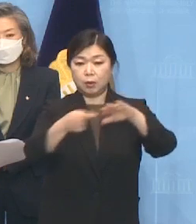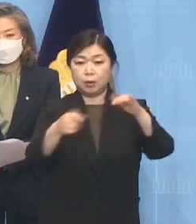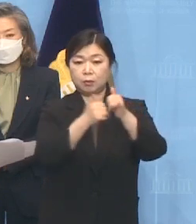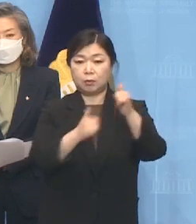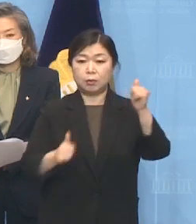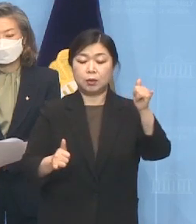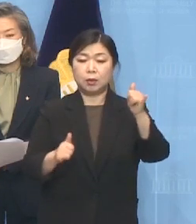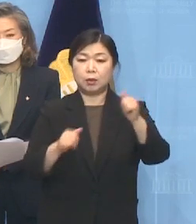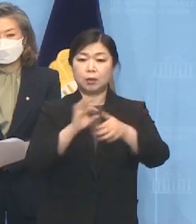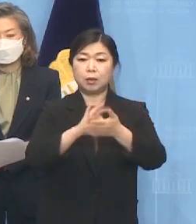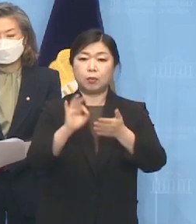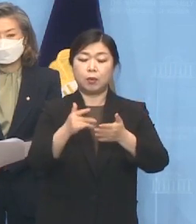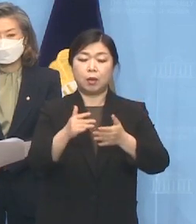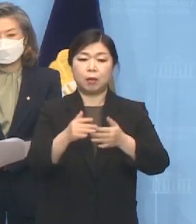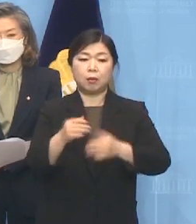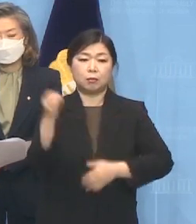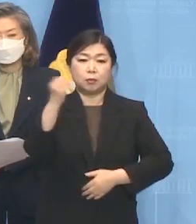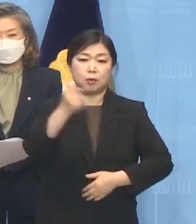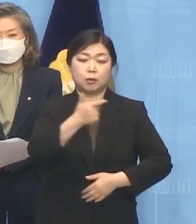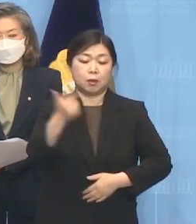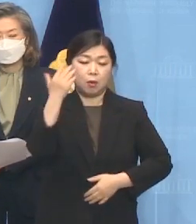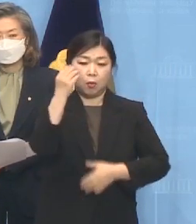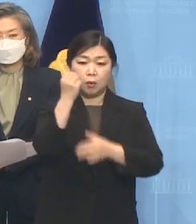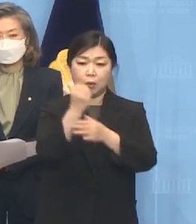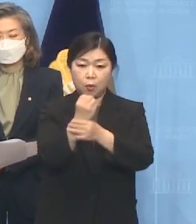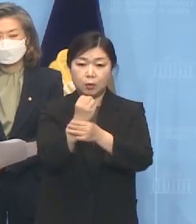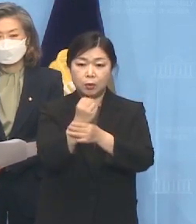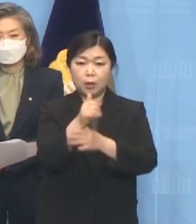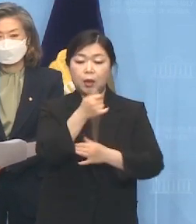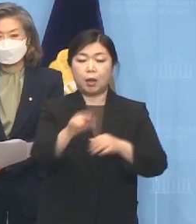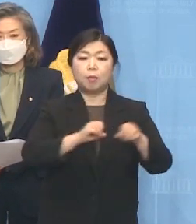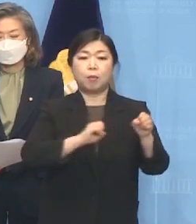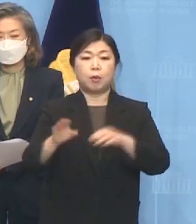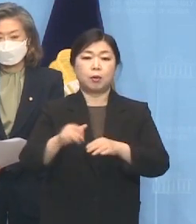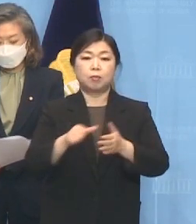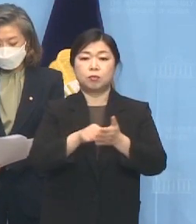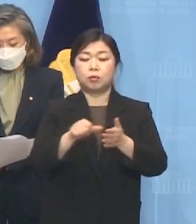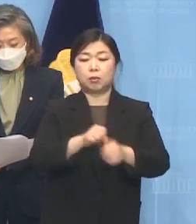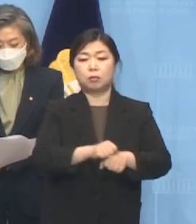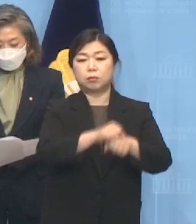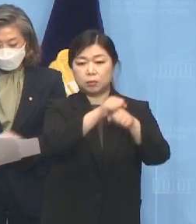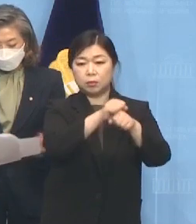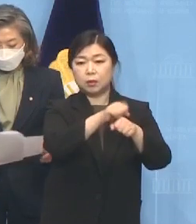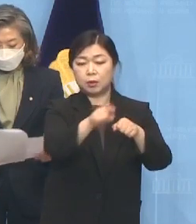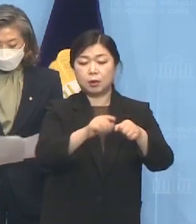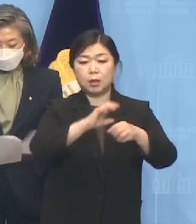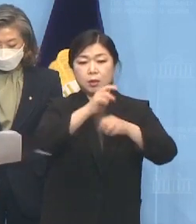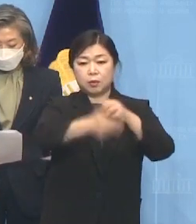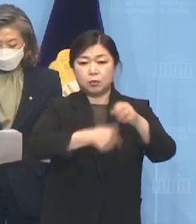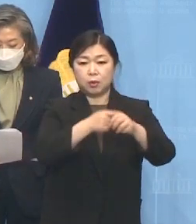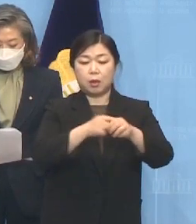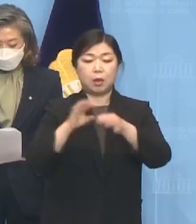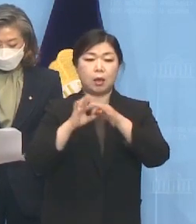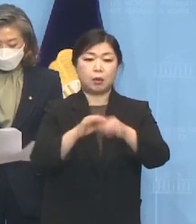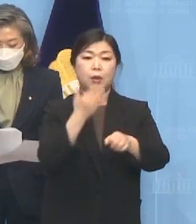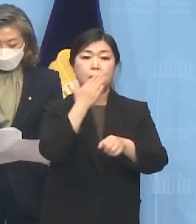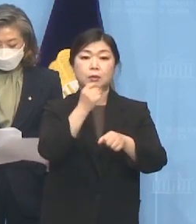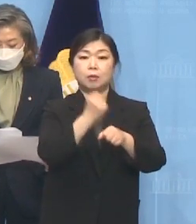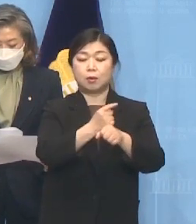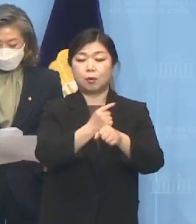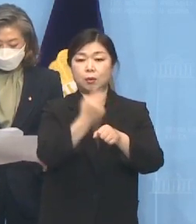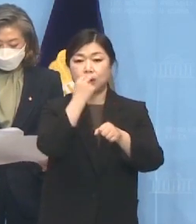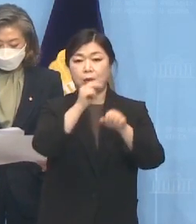엄청난 양의 화성 연료 어 핵 폐기물은 지구의 지속 가능성과